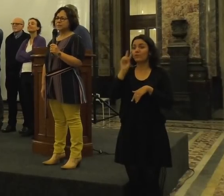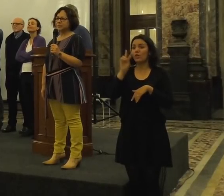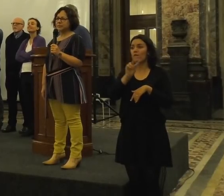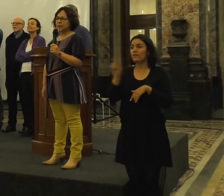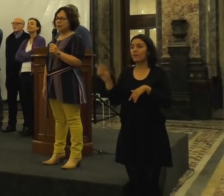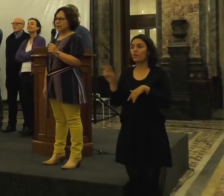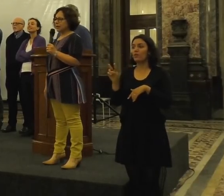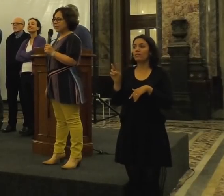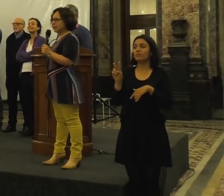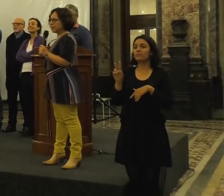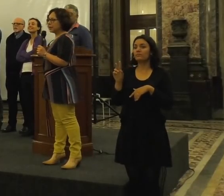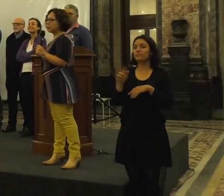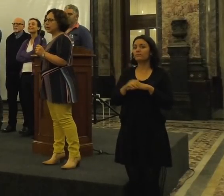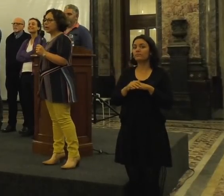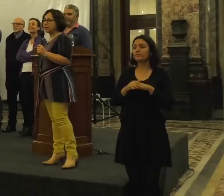ahí?